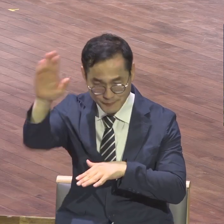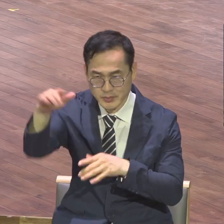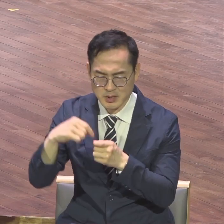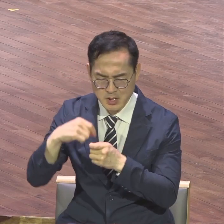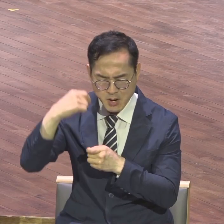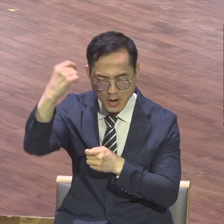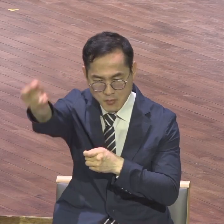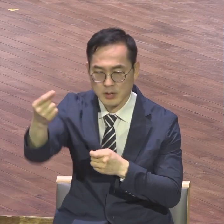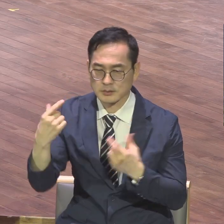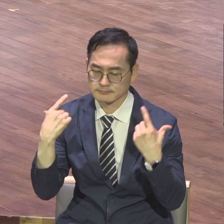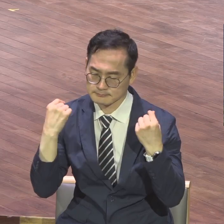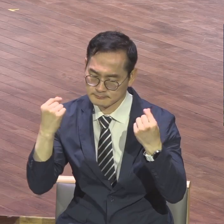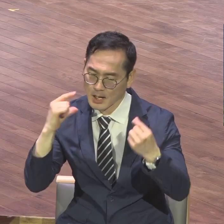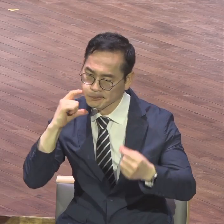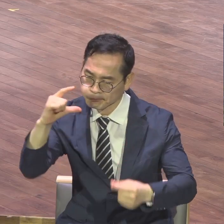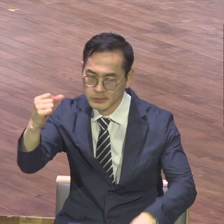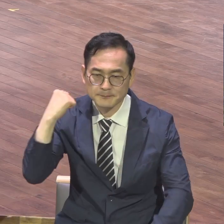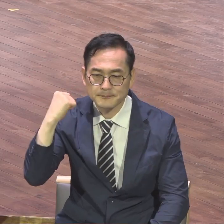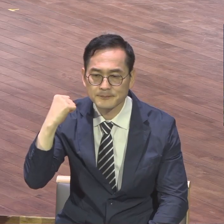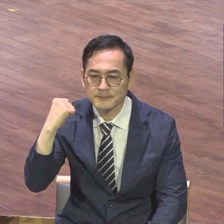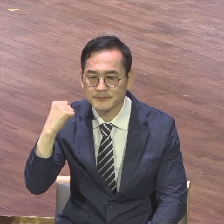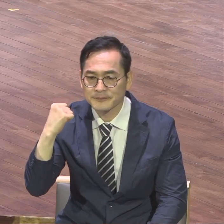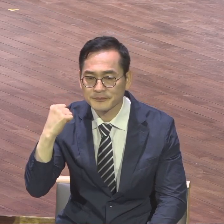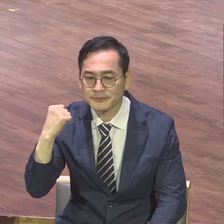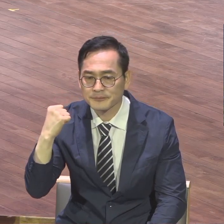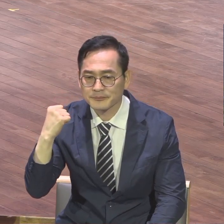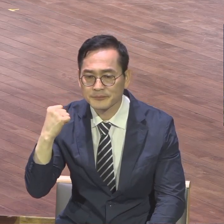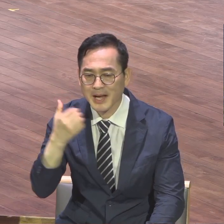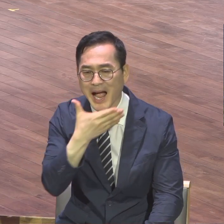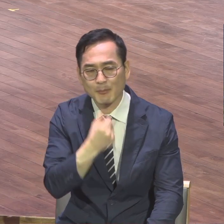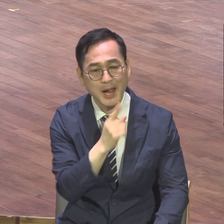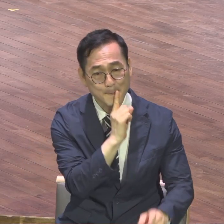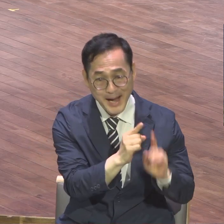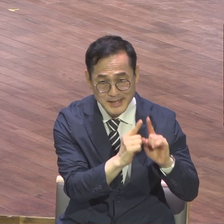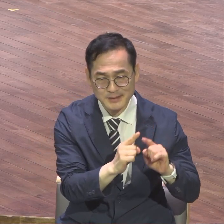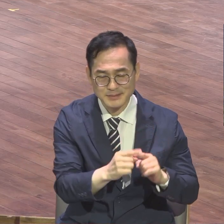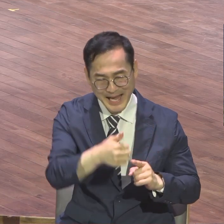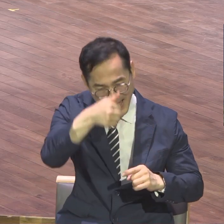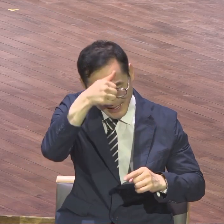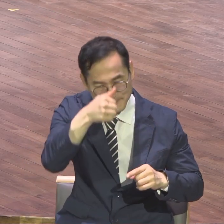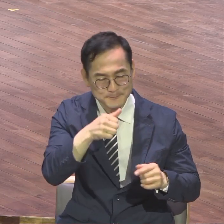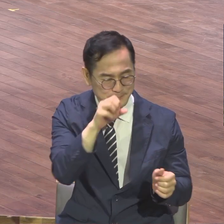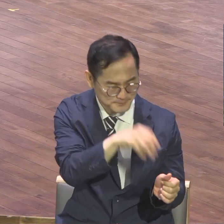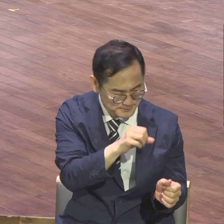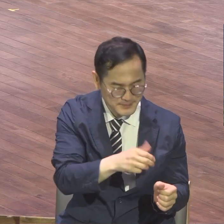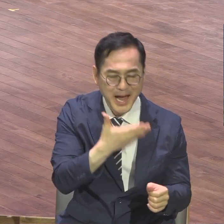전이나 4천년 전이나 2천년 전이나 아브라함이 하신 말씀이나 아담이 한 말씀이나